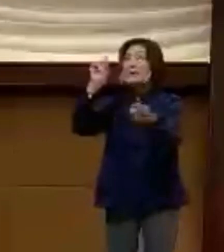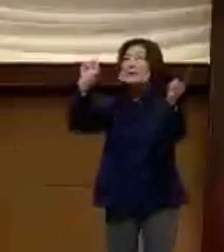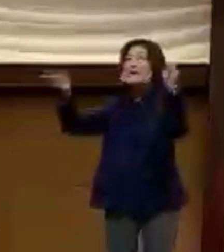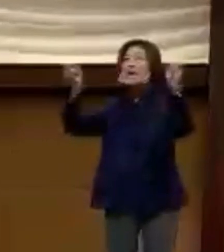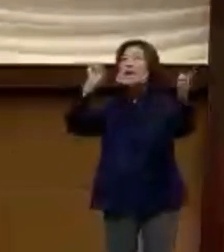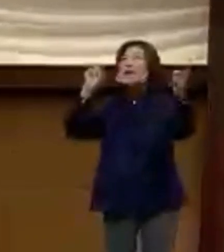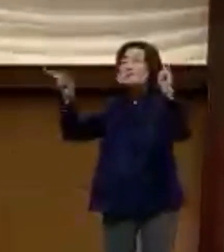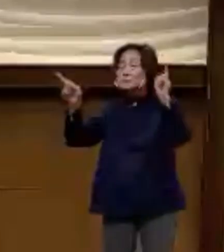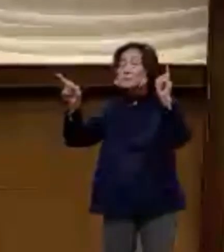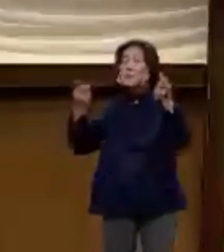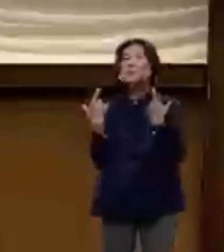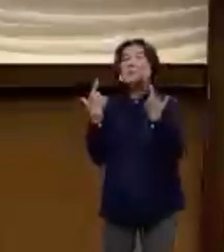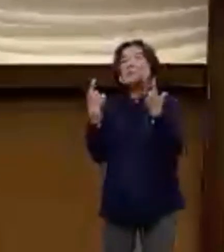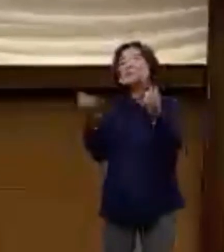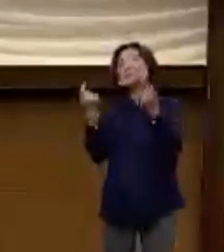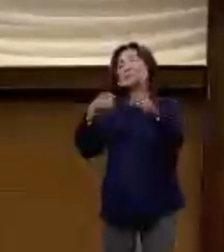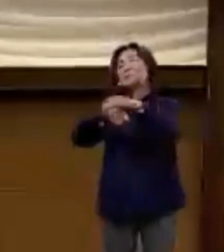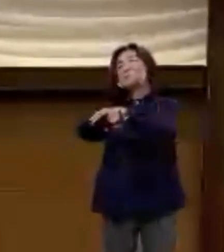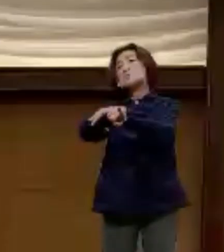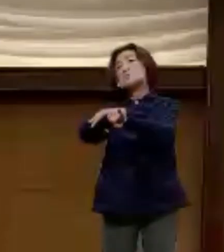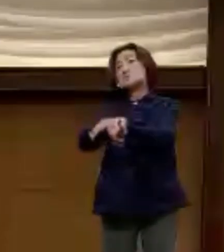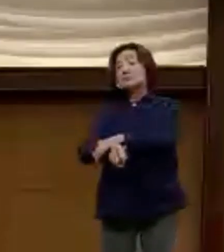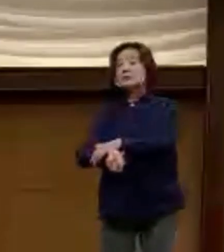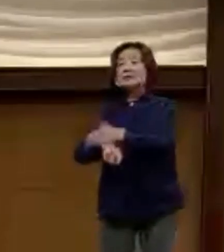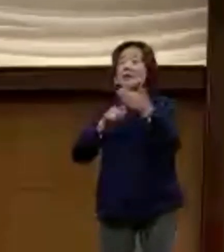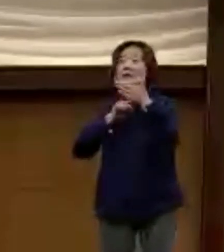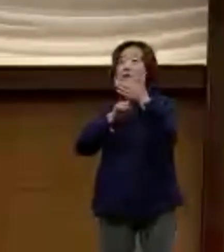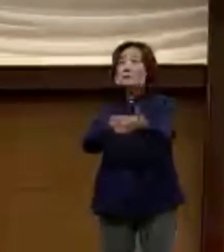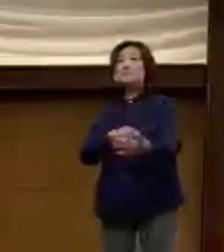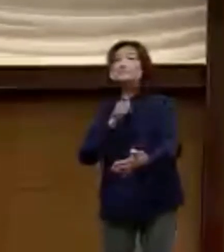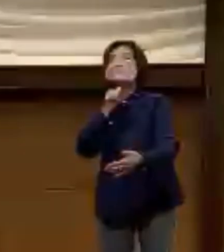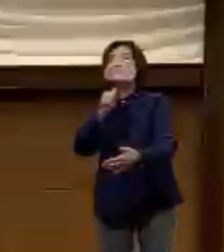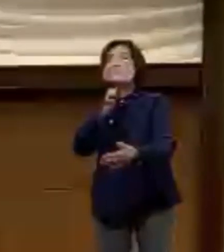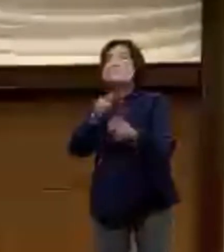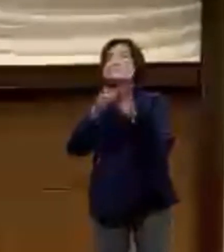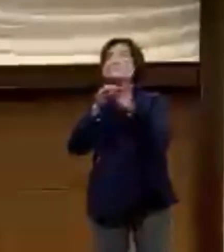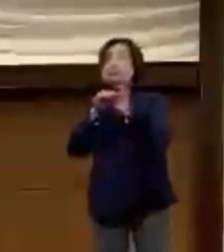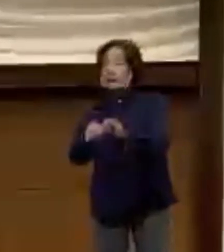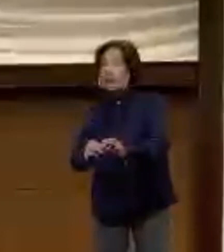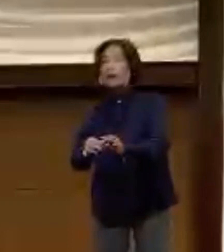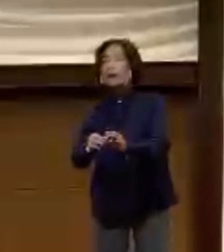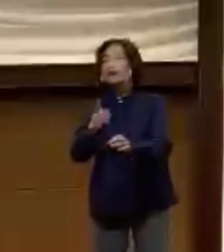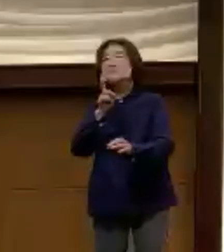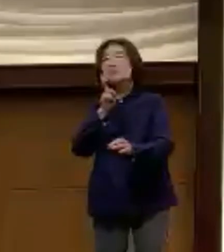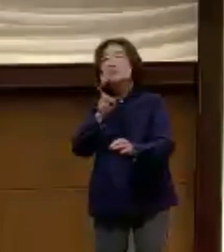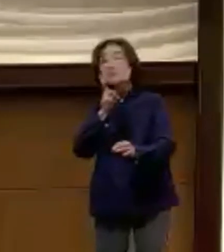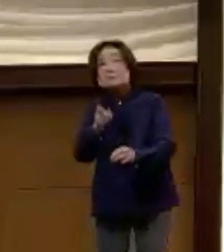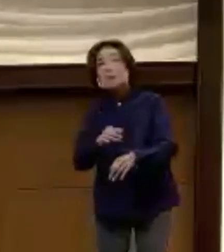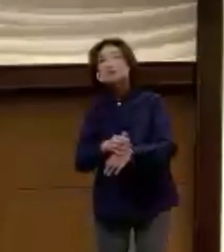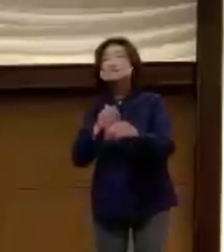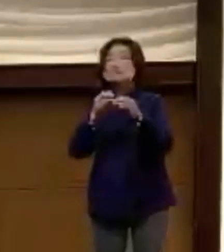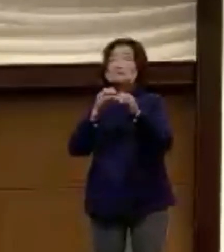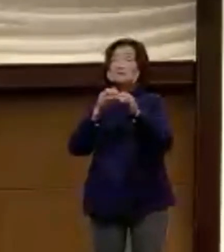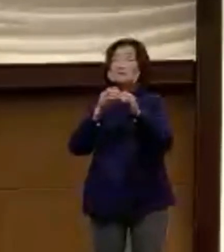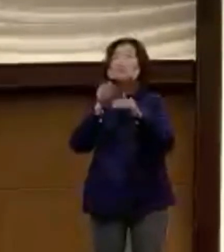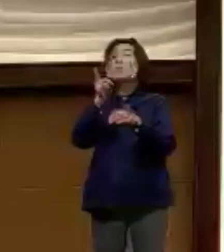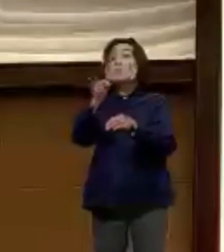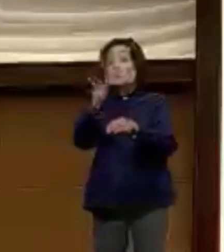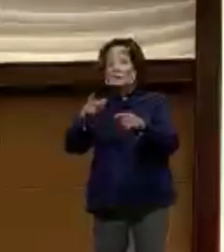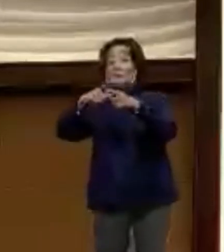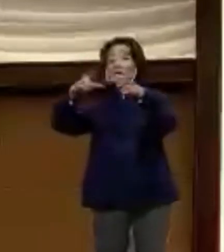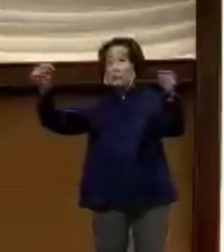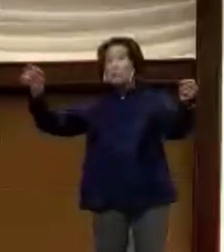る人間が負けてる人間に、あなたの努力が足りないからそうなってるんだ、こんなことを言ってるのが今の日本です